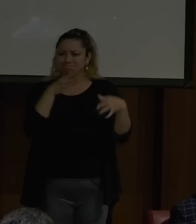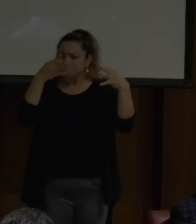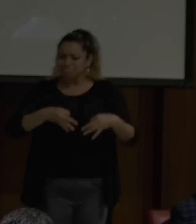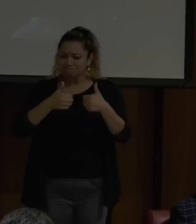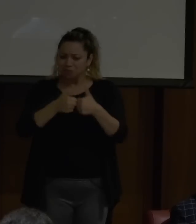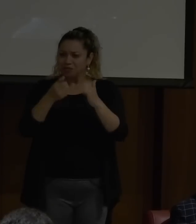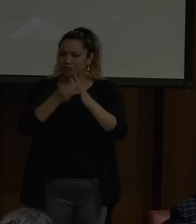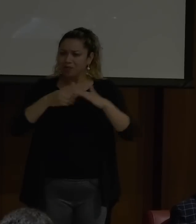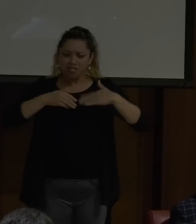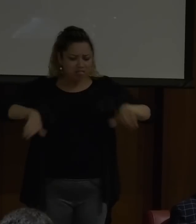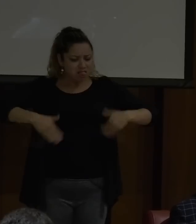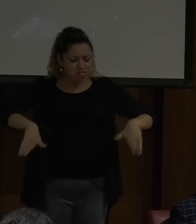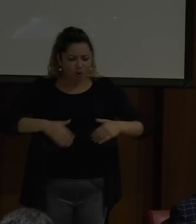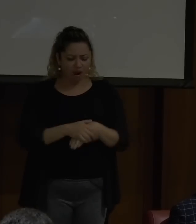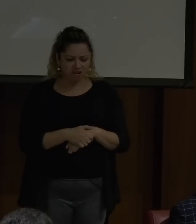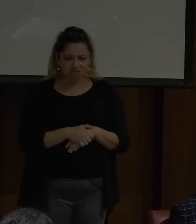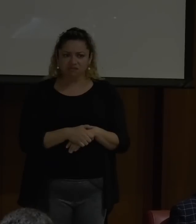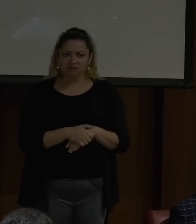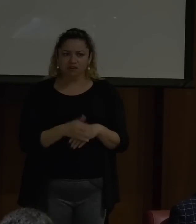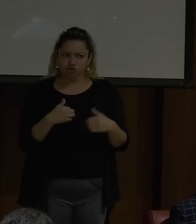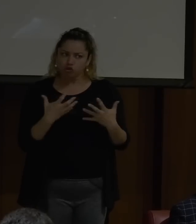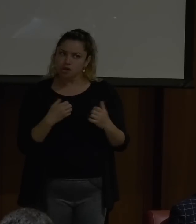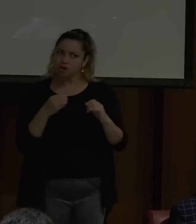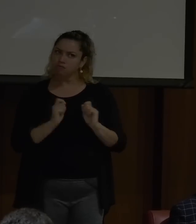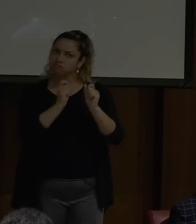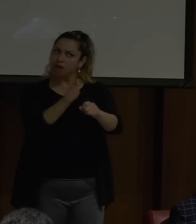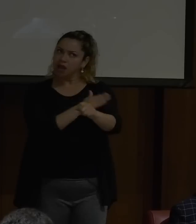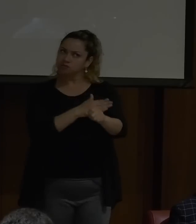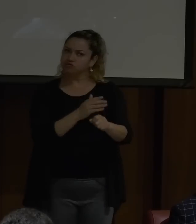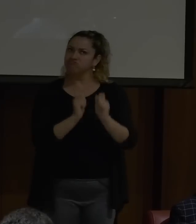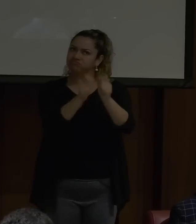yo voy a decir que yo también tengo a quien cantarle porque yo no voy a dejar echar vaina de estos compositores.